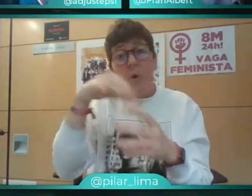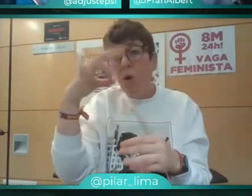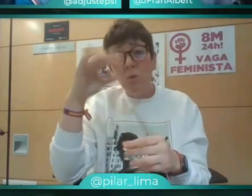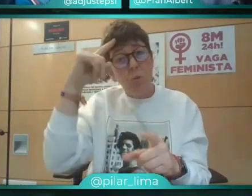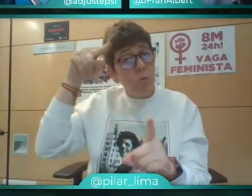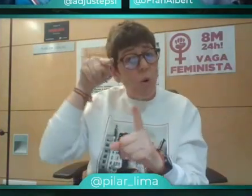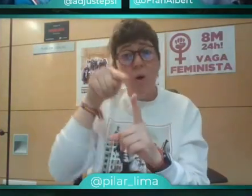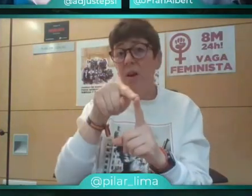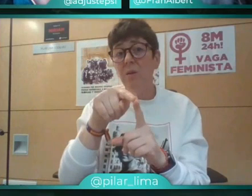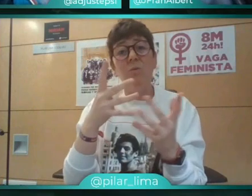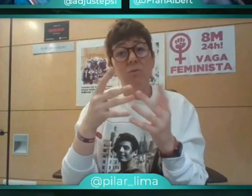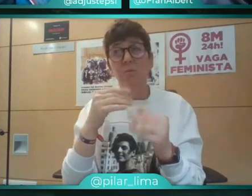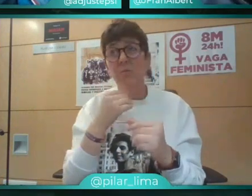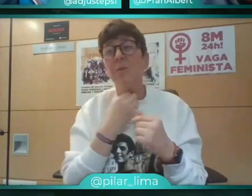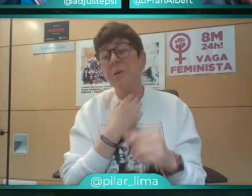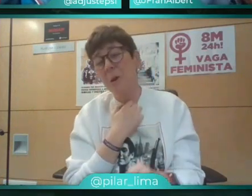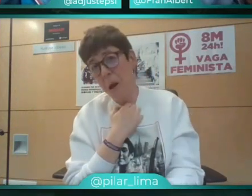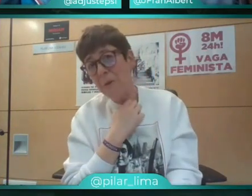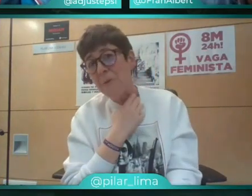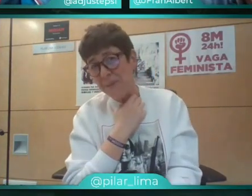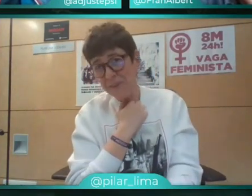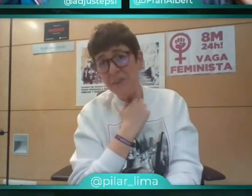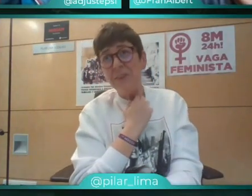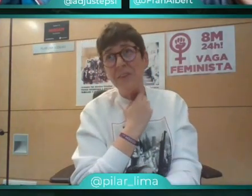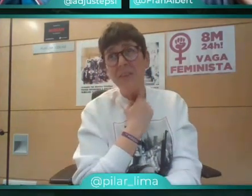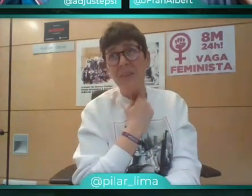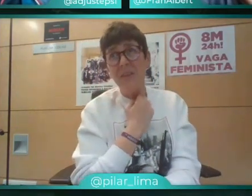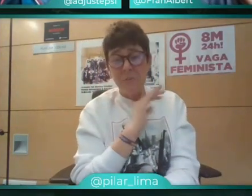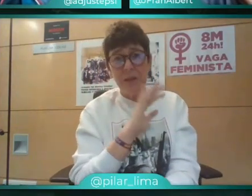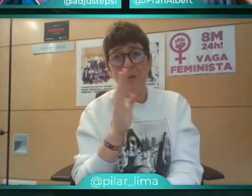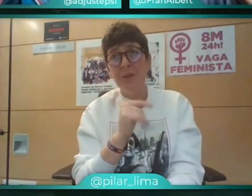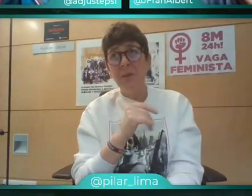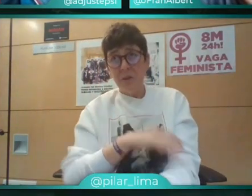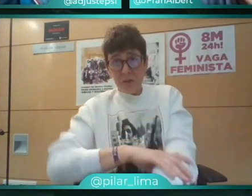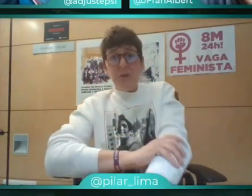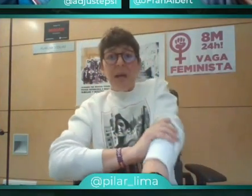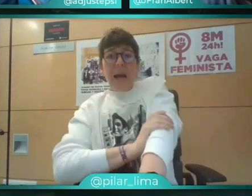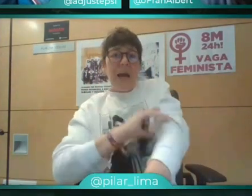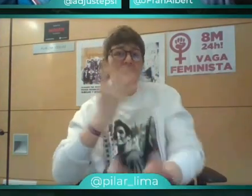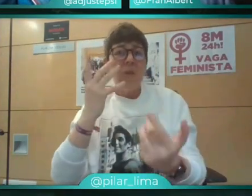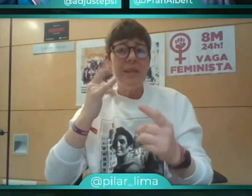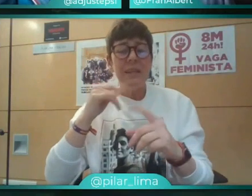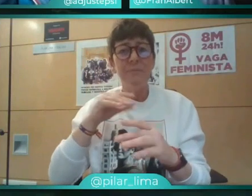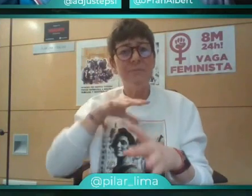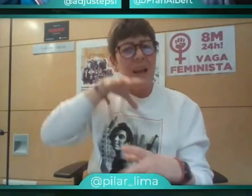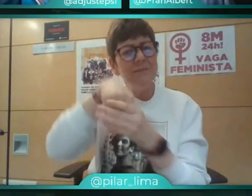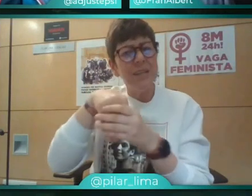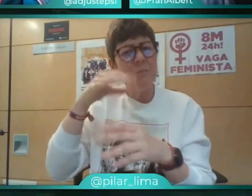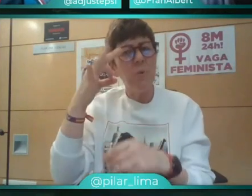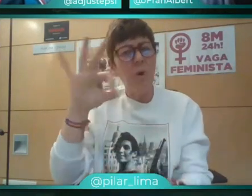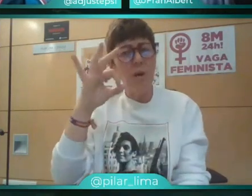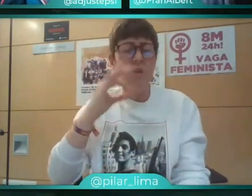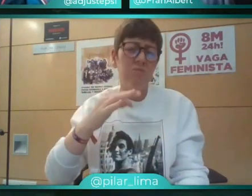vale es muy interesante Pilar estupendo estupendo Mira por ejemplo